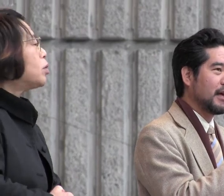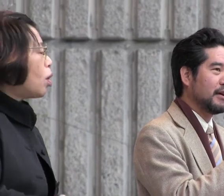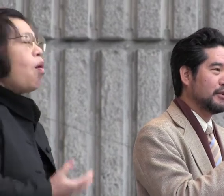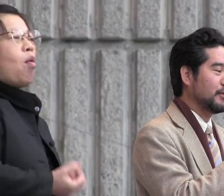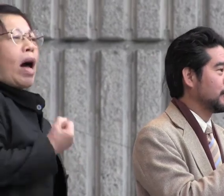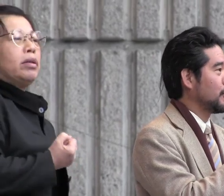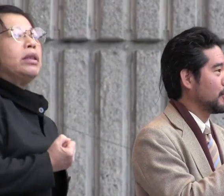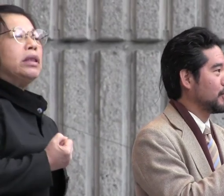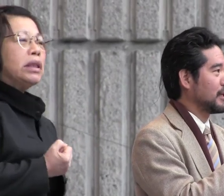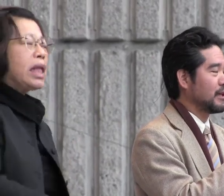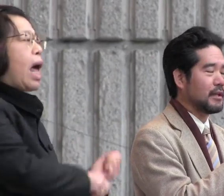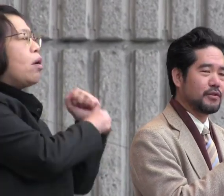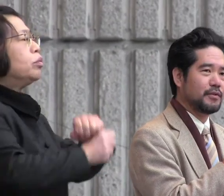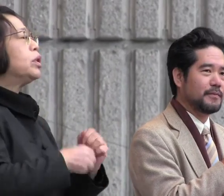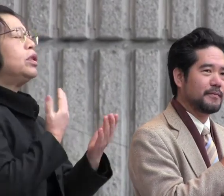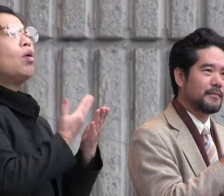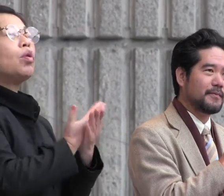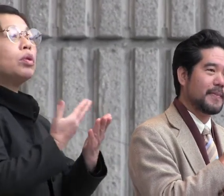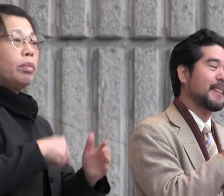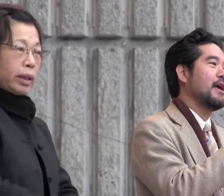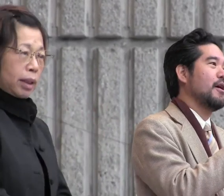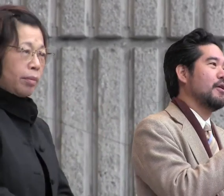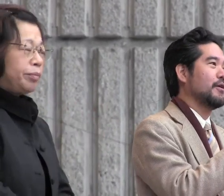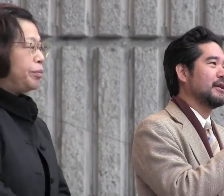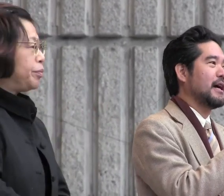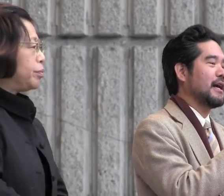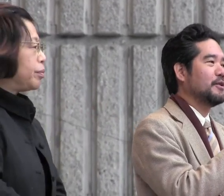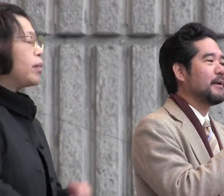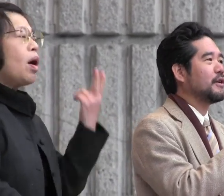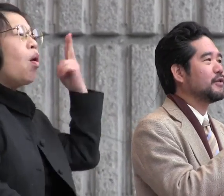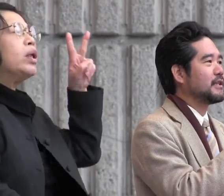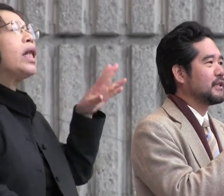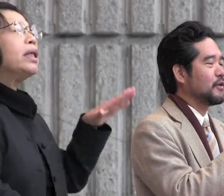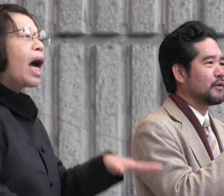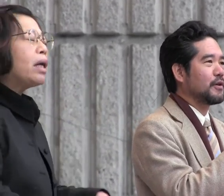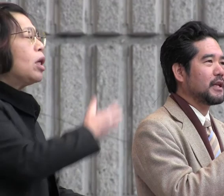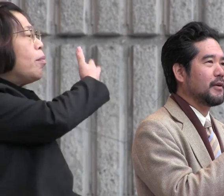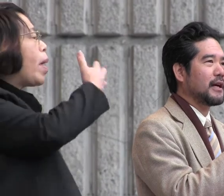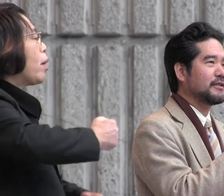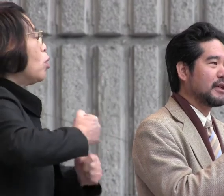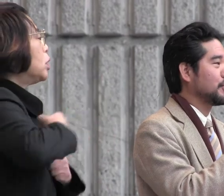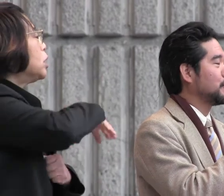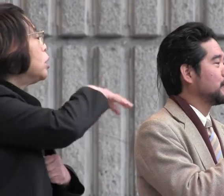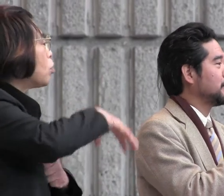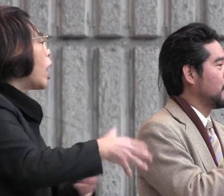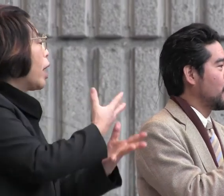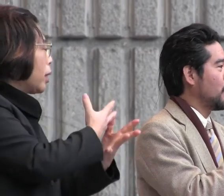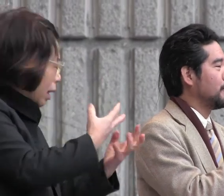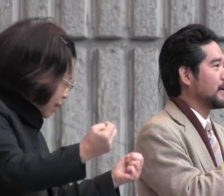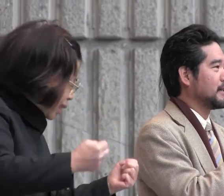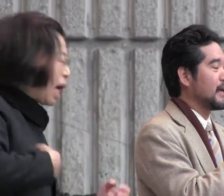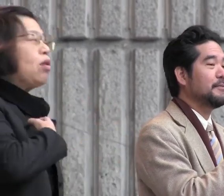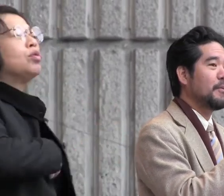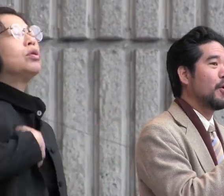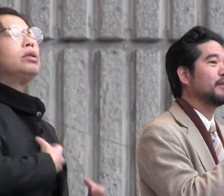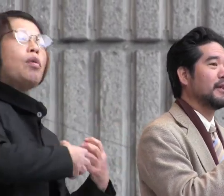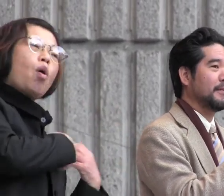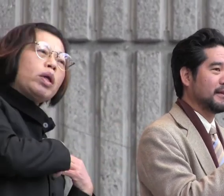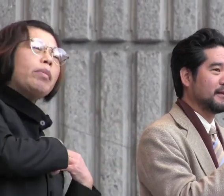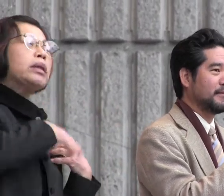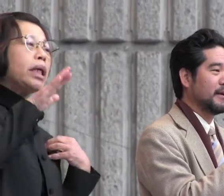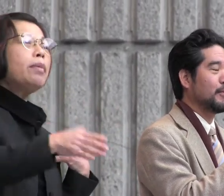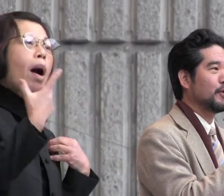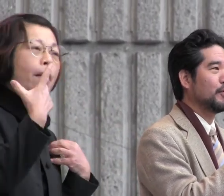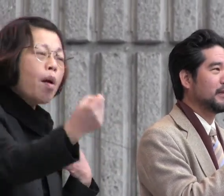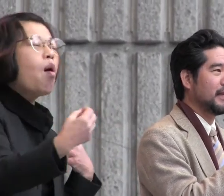信して復帰を望んだんです。沖縄にある米軍基地によって沖縄はたくさんの苦しみを負いました。今も負って